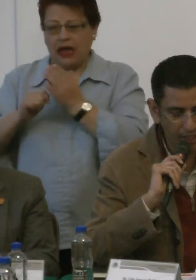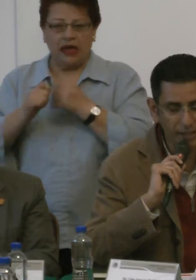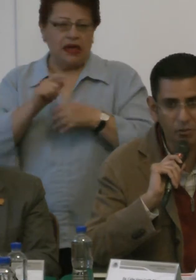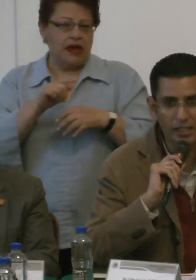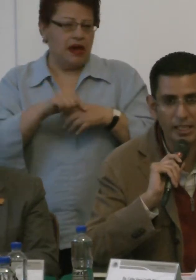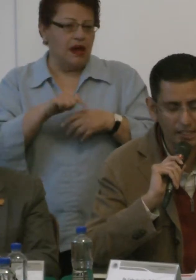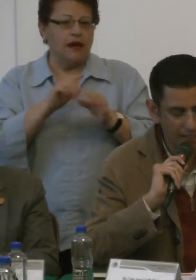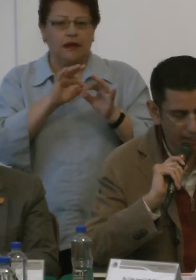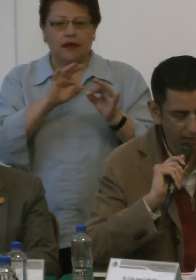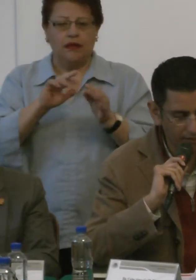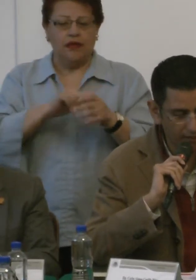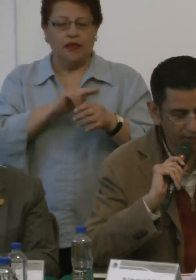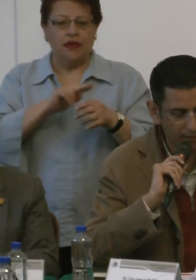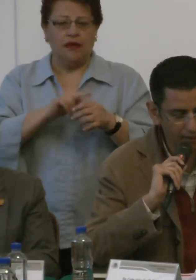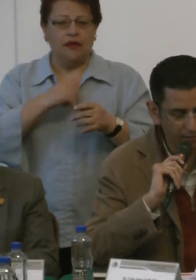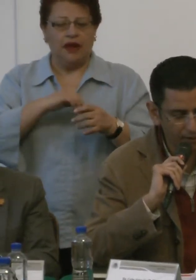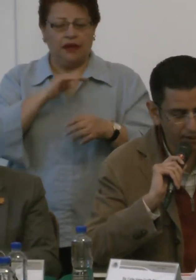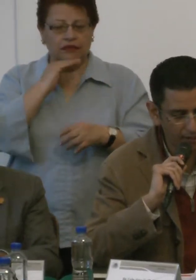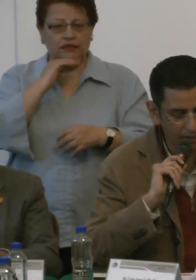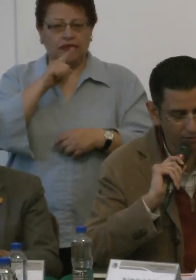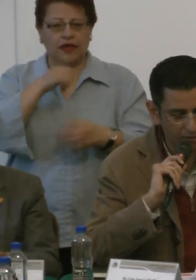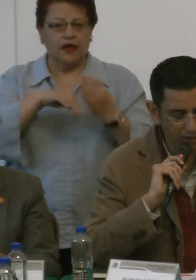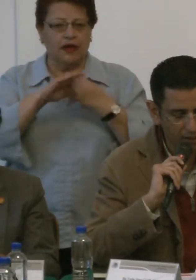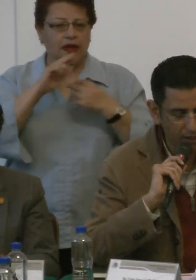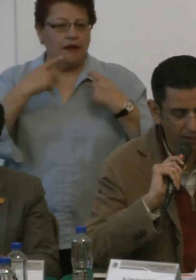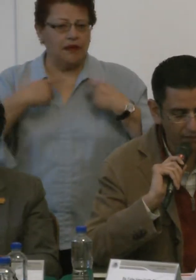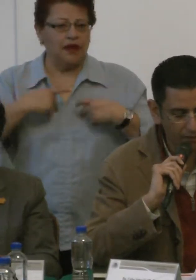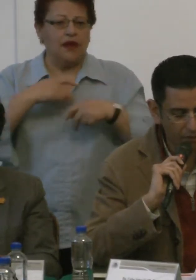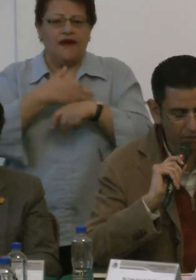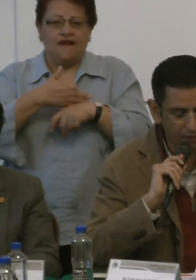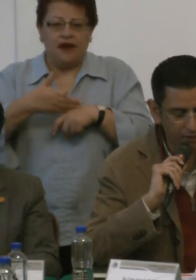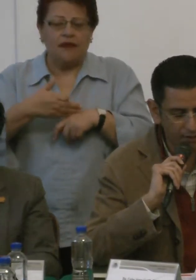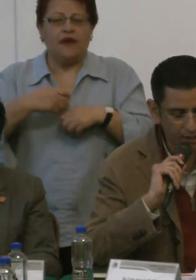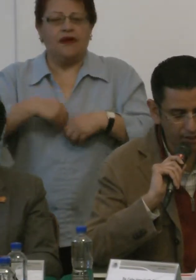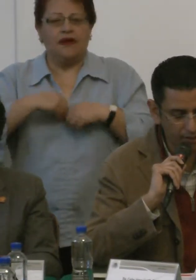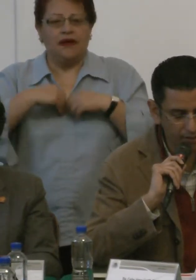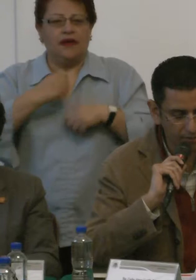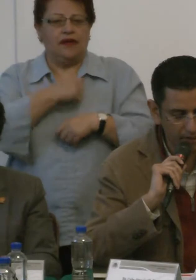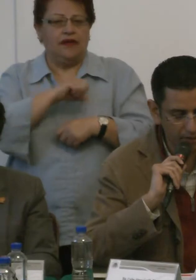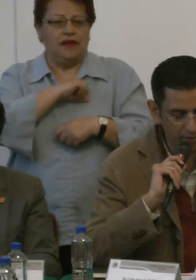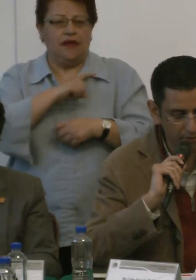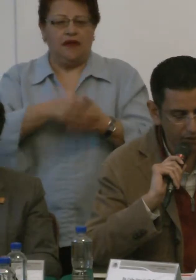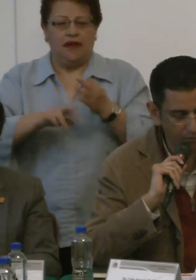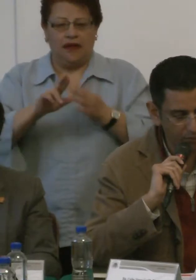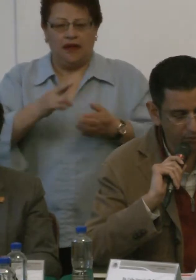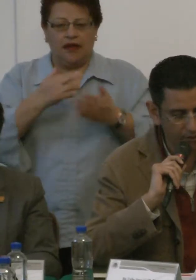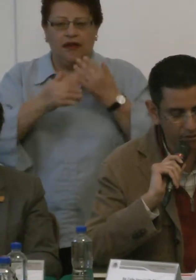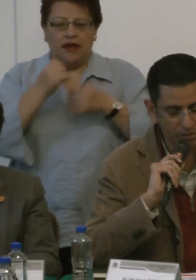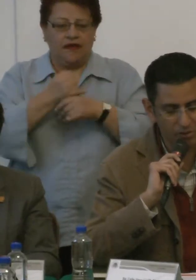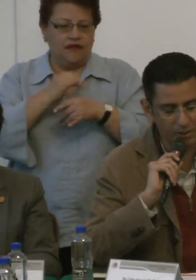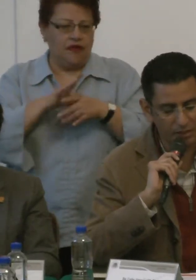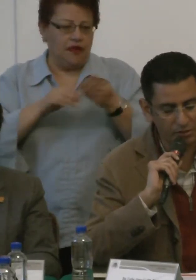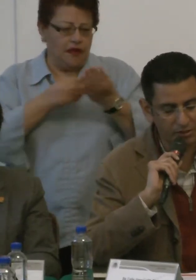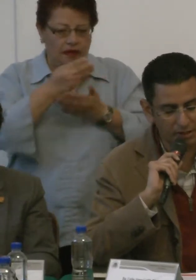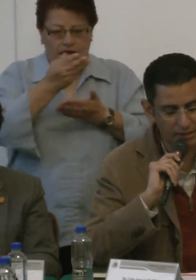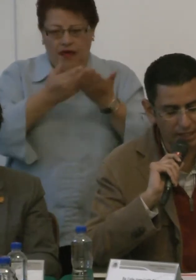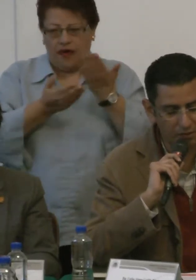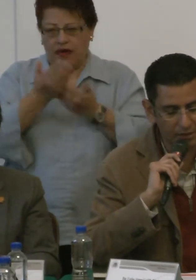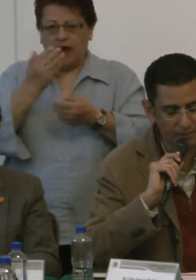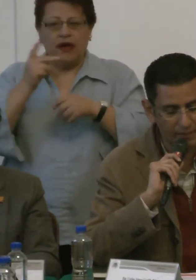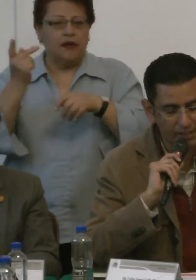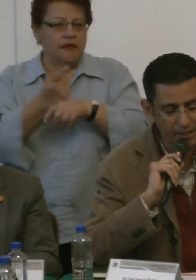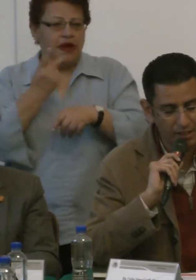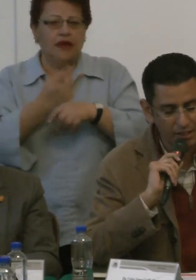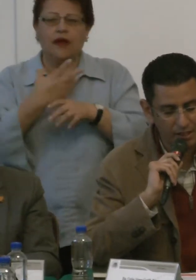forma adecuada a la dignidad, la vida y la salud, así como a solicitar, recibir y difundir información sobre las cuestiones del